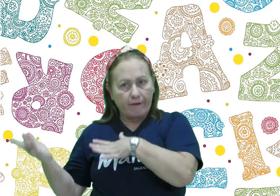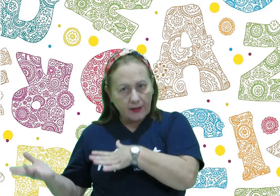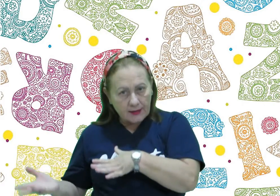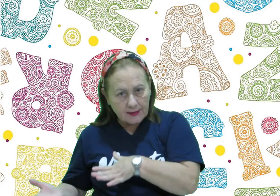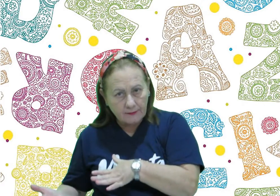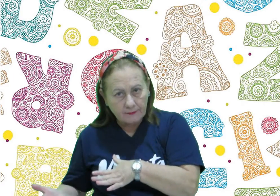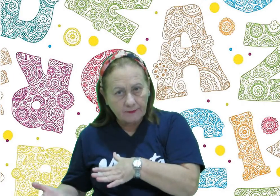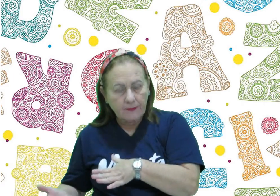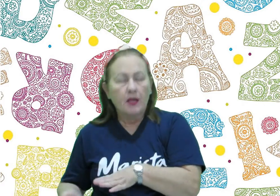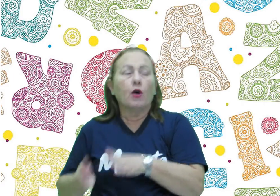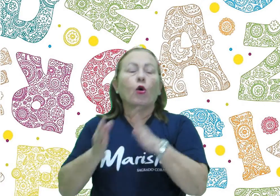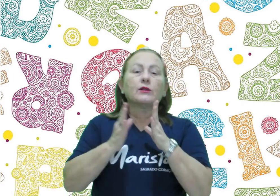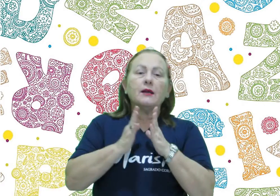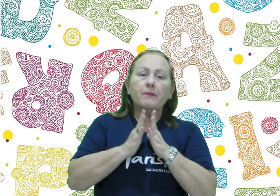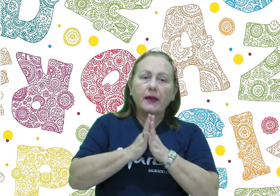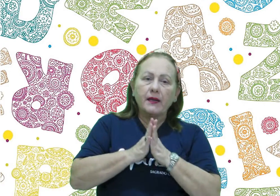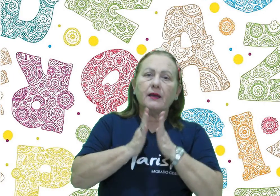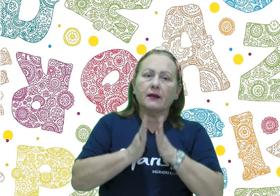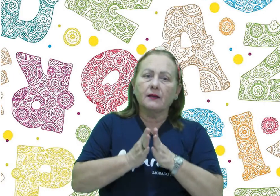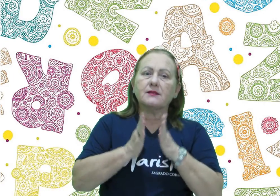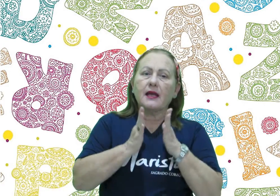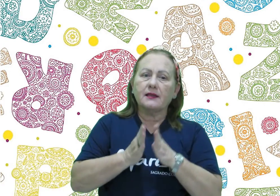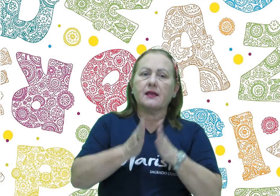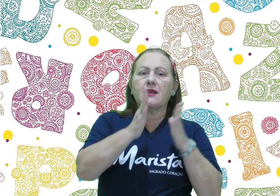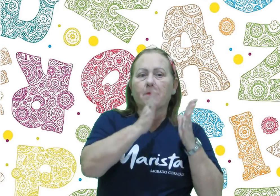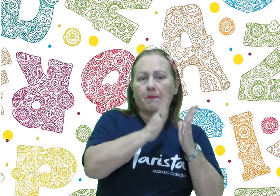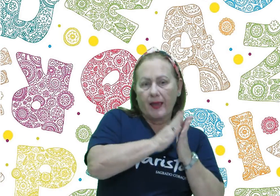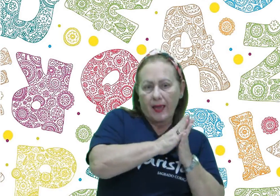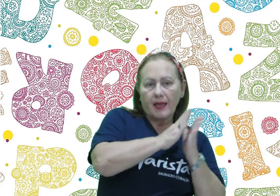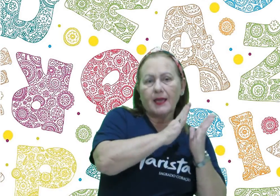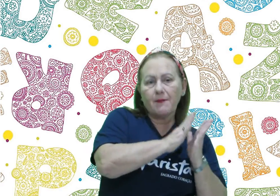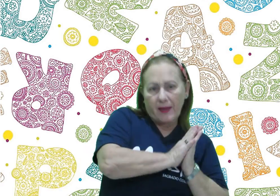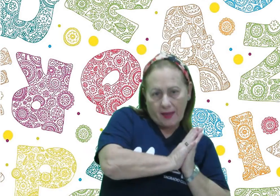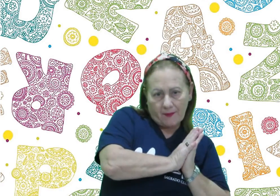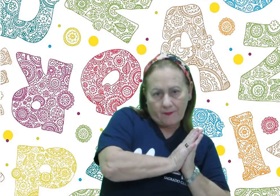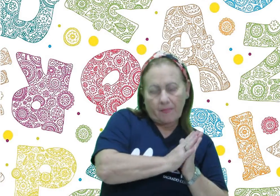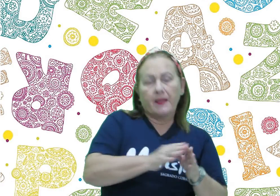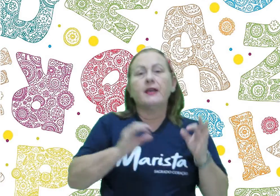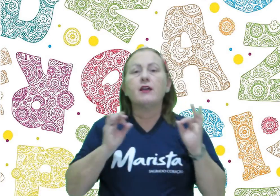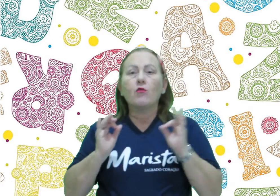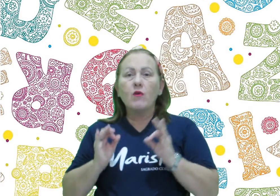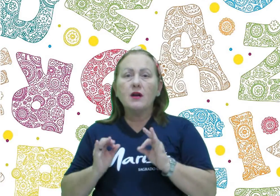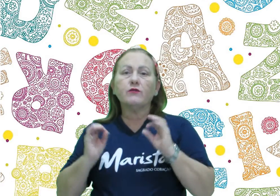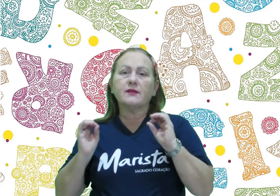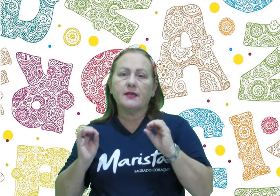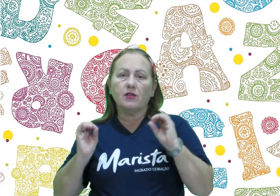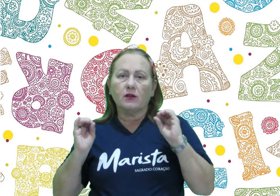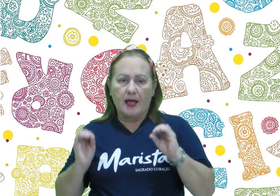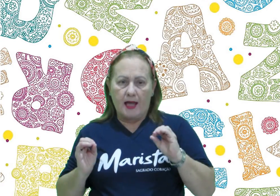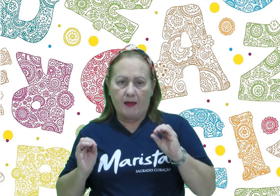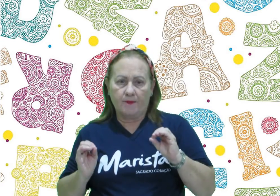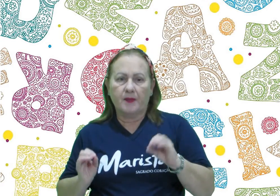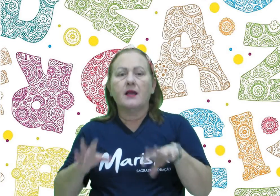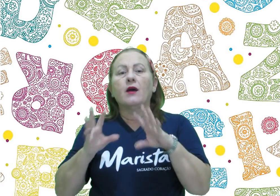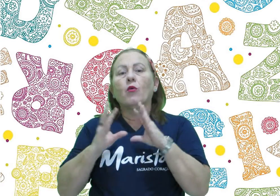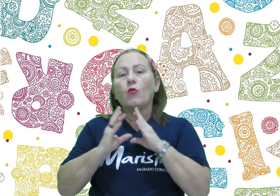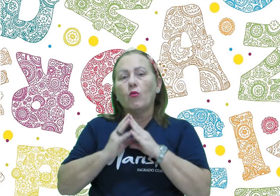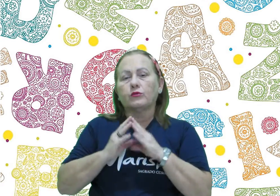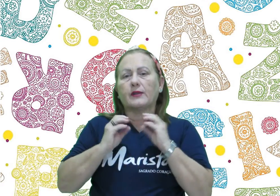palavras ou também antes da letrinha P e B. E quando você notar o uso da